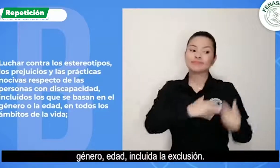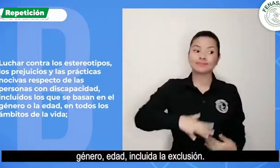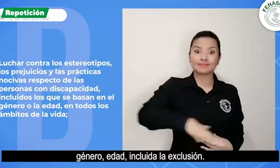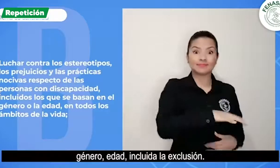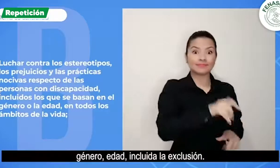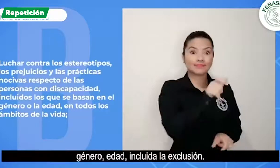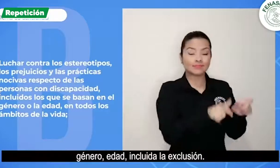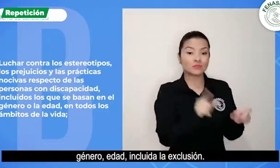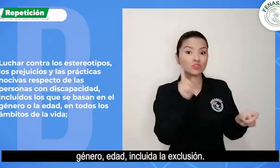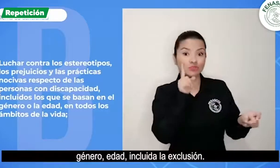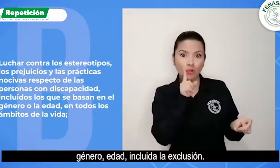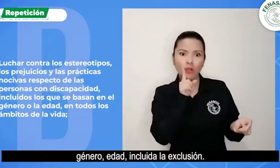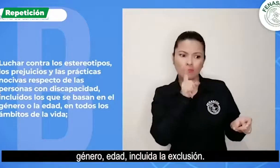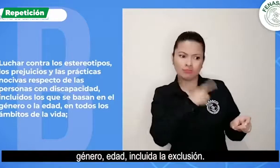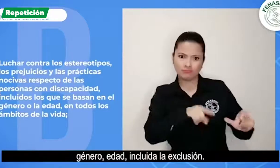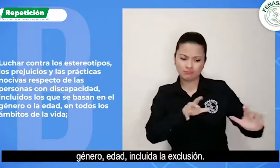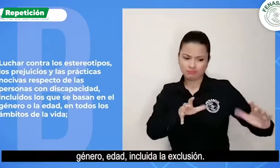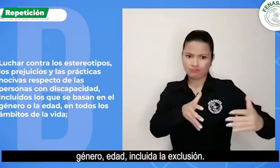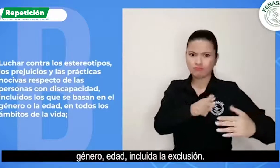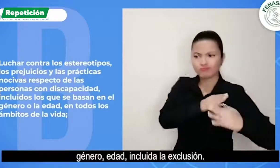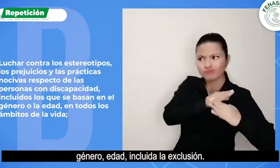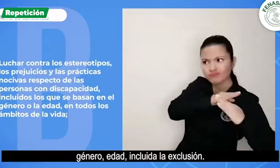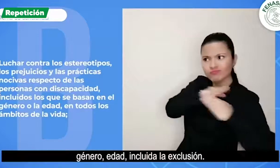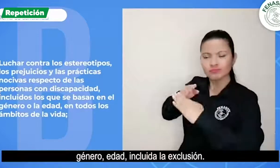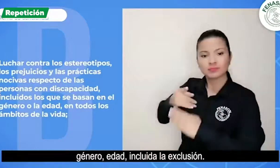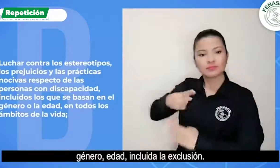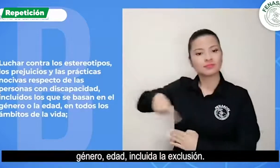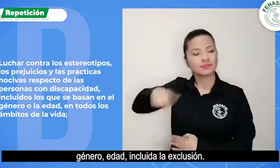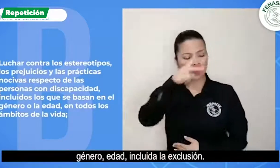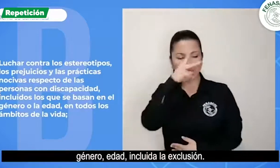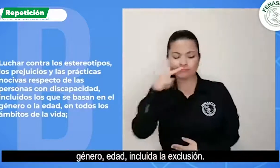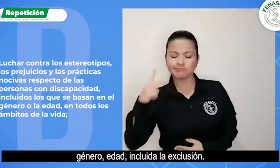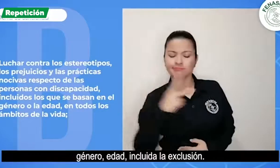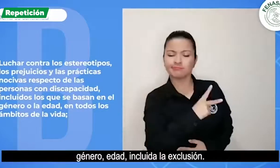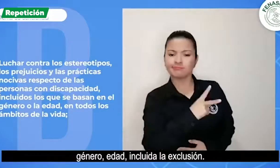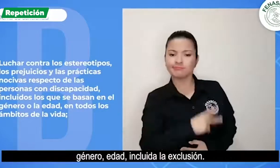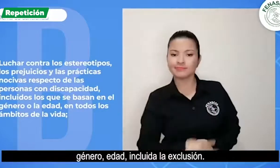Género Edad Incluida La exclusión